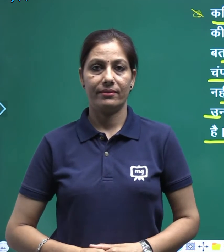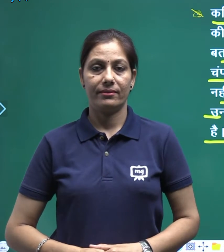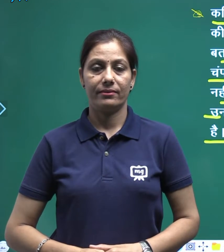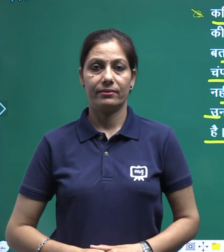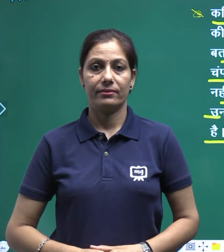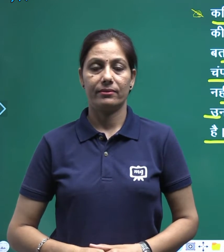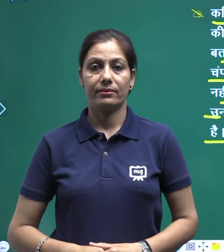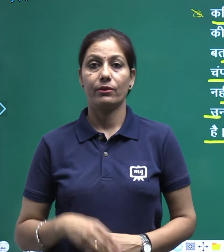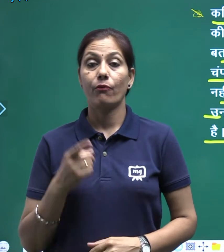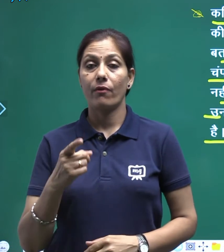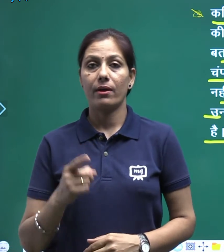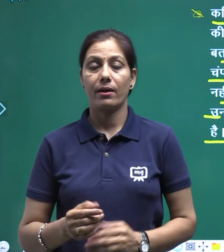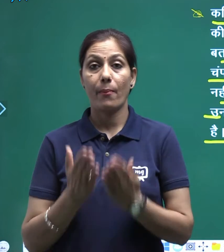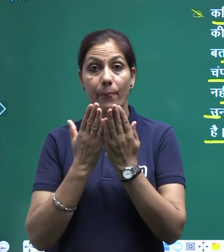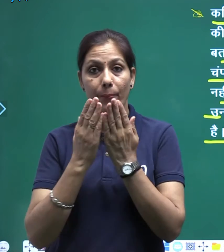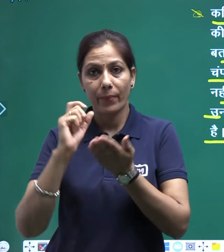वह पढ़ी लिखी नहीं है।